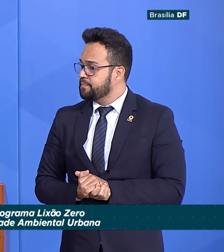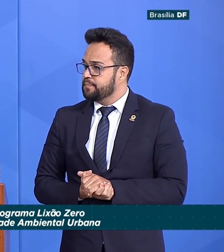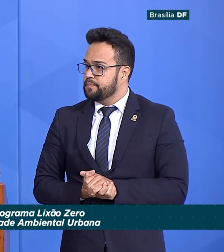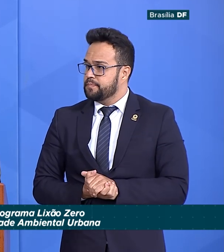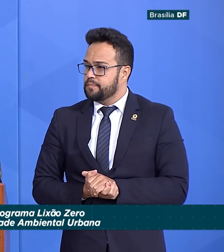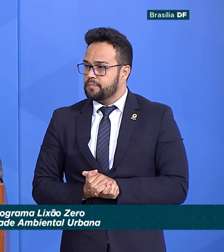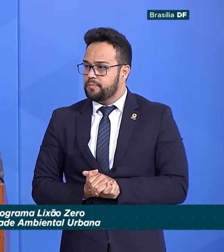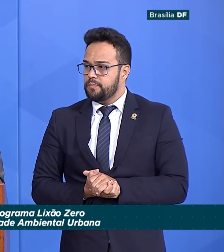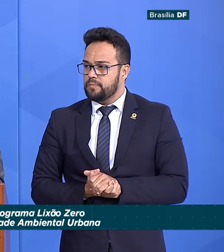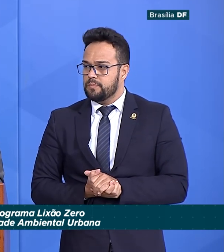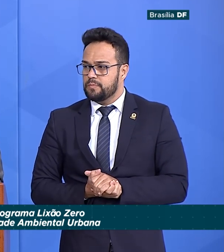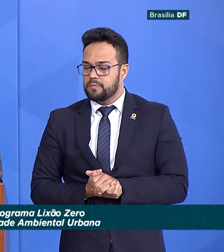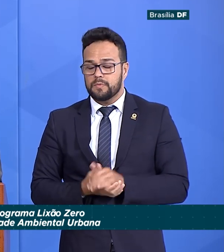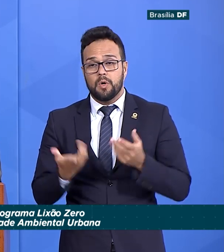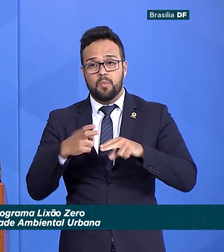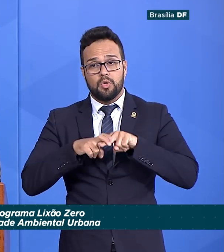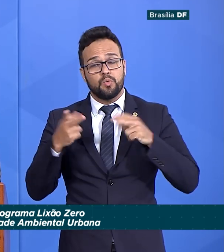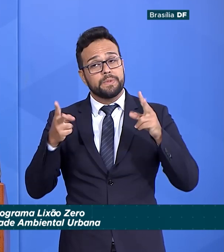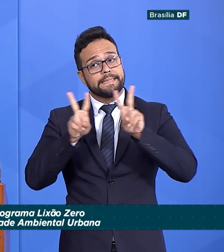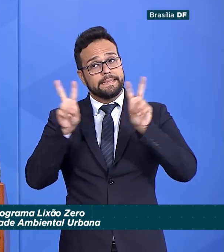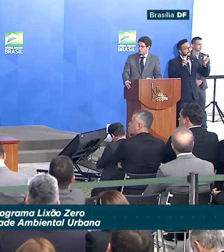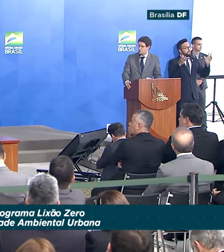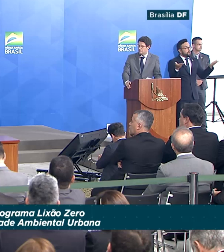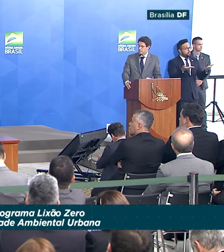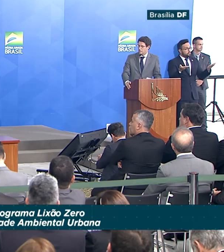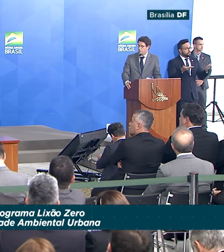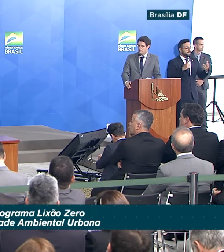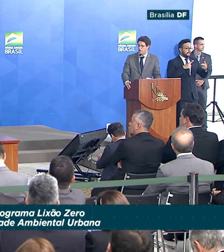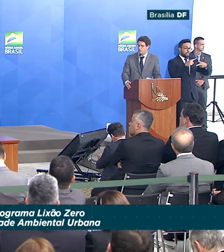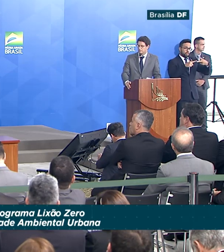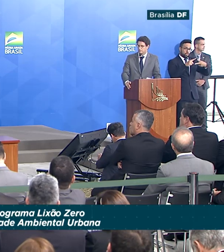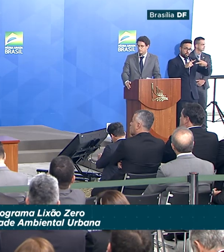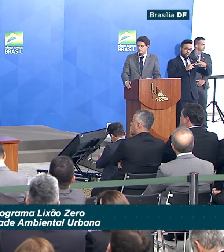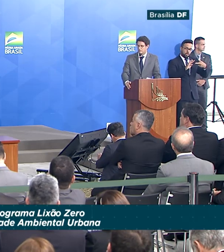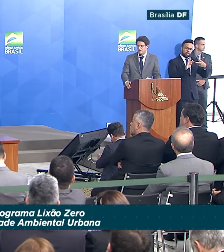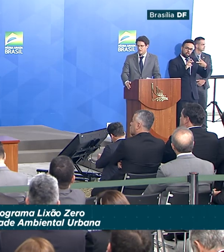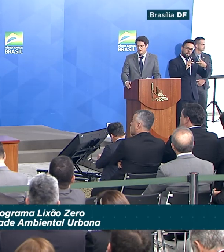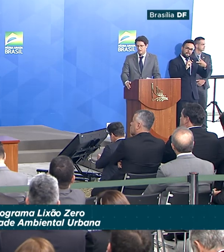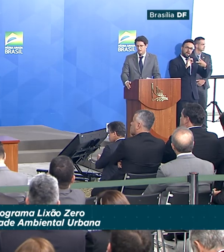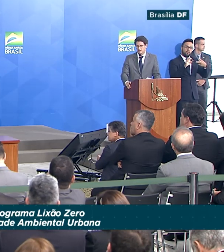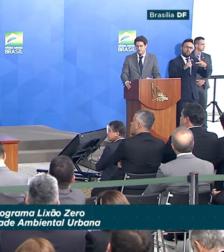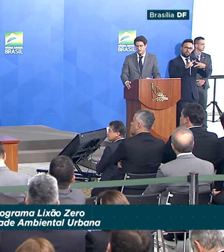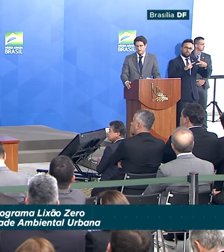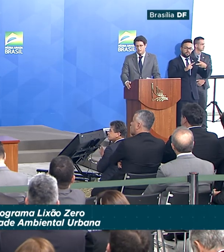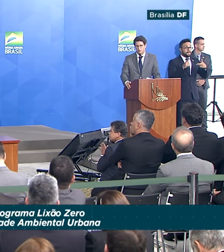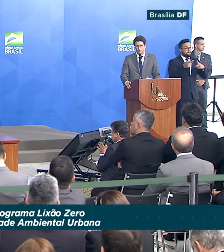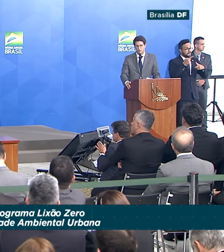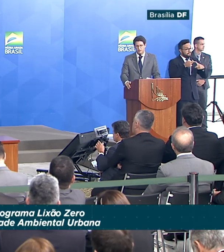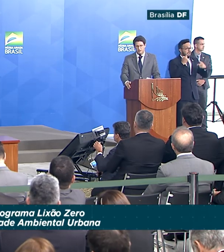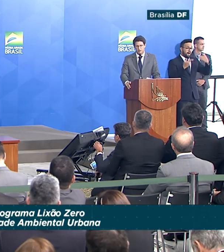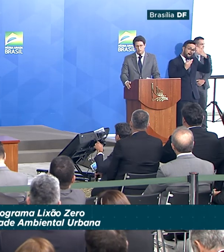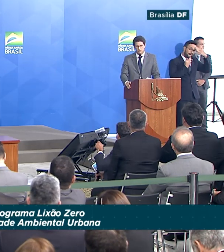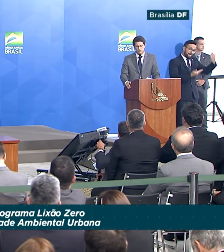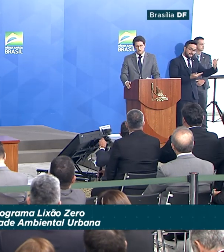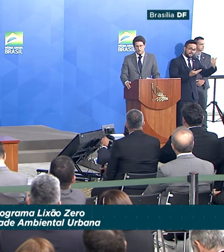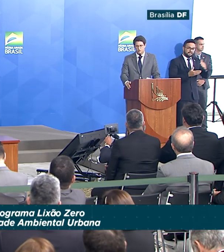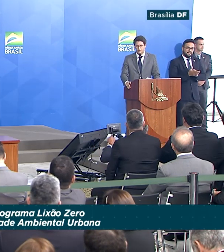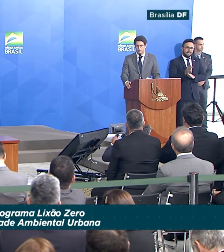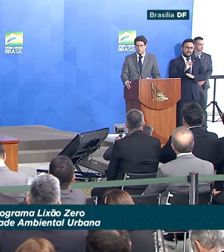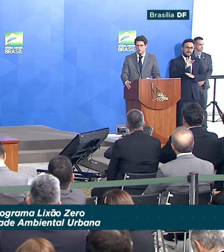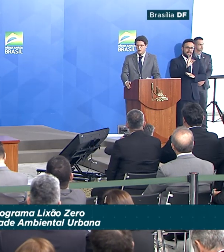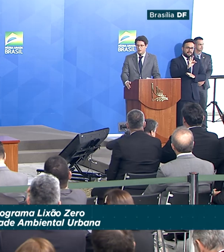O tema de hoje se divide, como eu disse, senhor presidente, em dois tópicos. O primeiro, e aqui agradecer à equipe do FDD, do Fundo